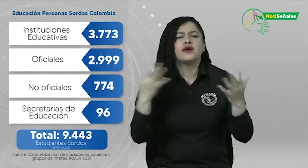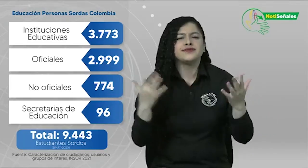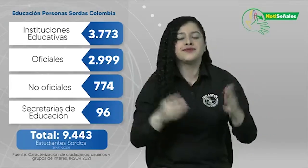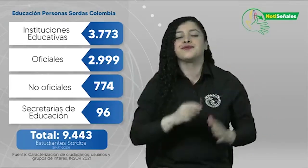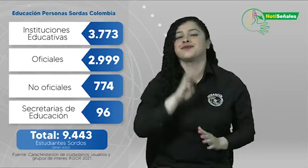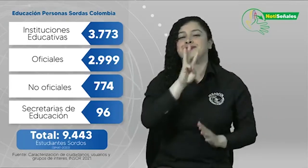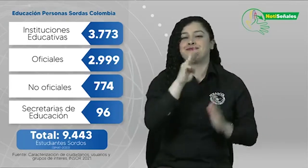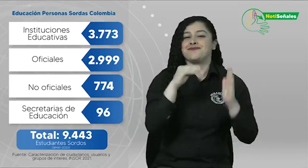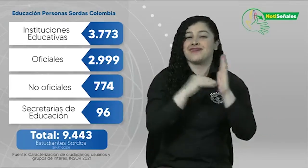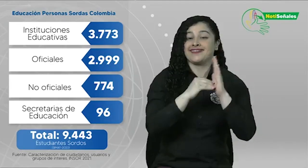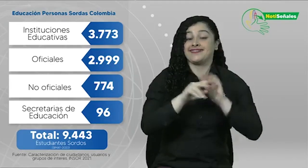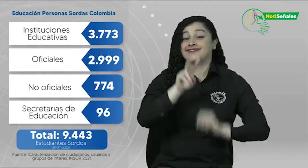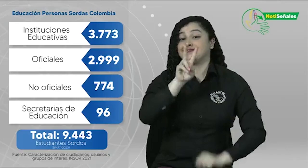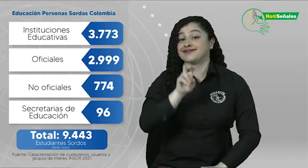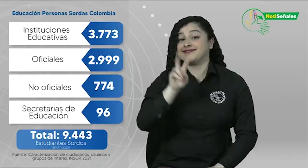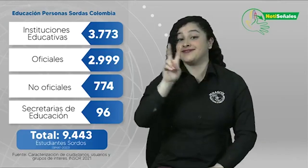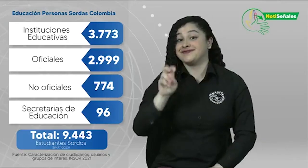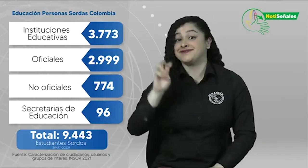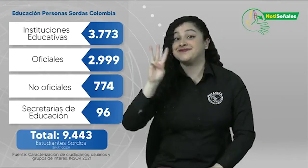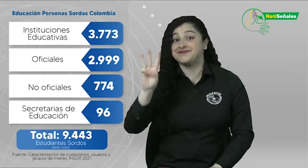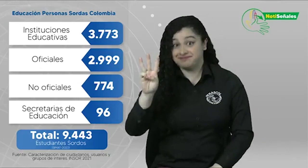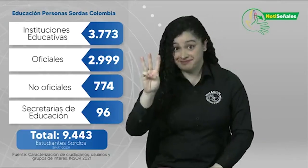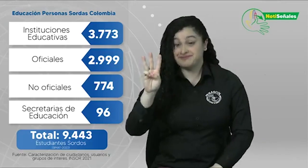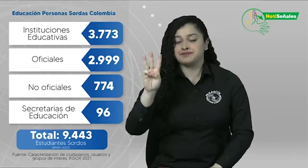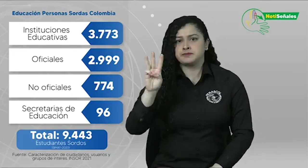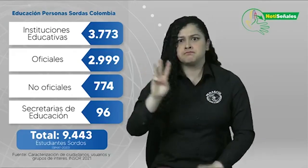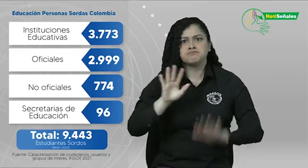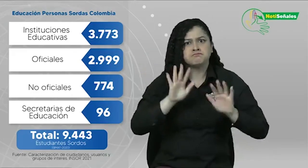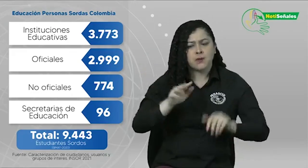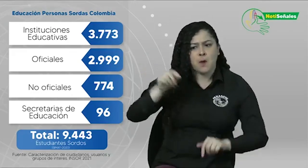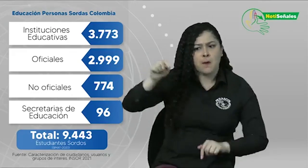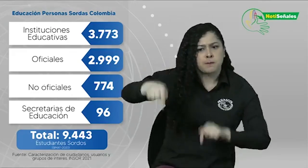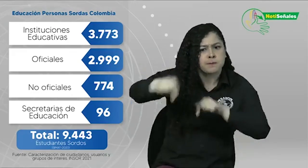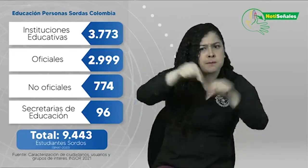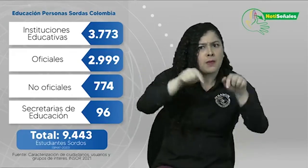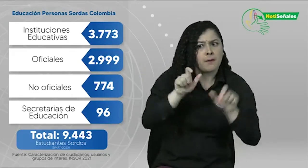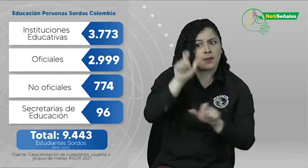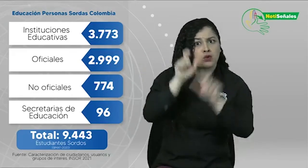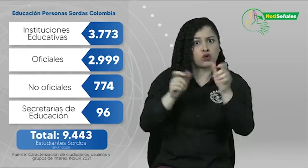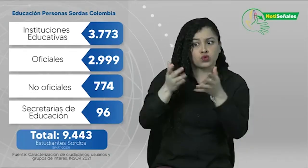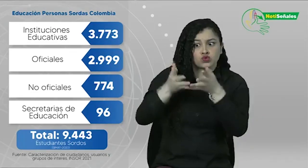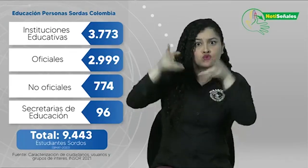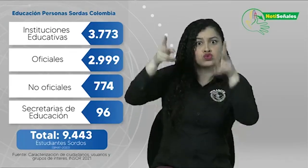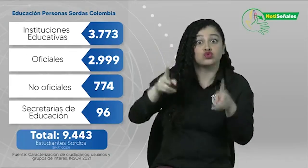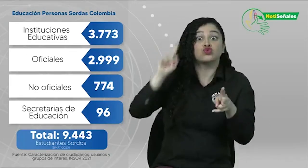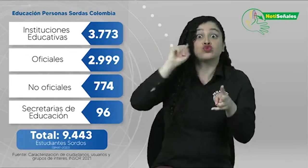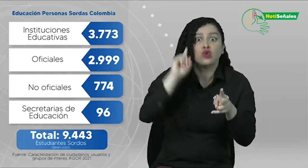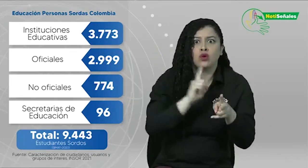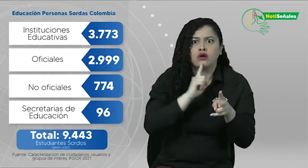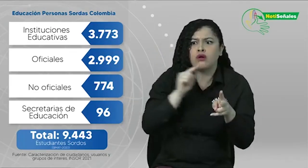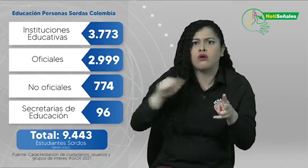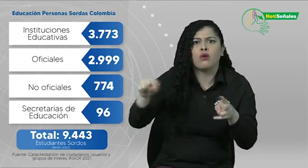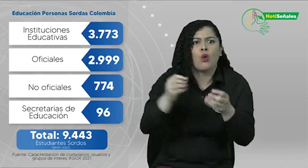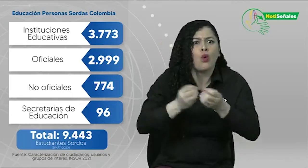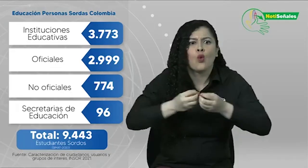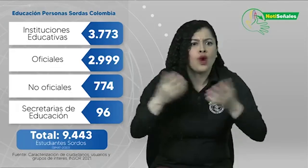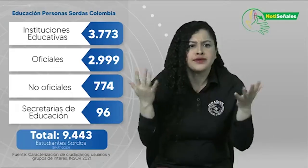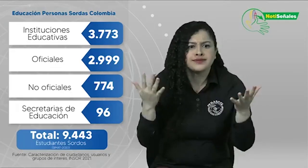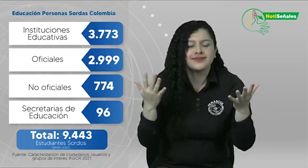de todas estas instituciones de 3.773 instituciones. Y los estudiantes que están matriculados,